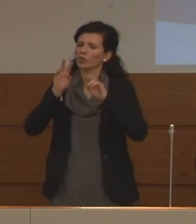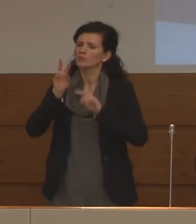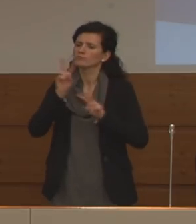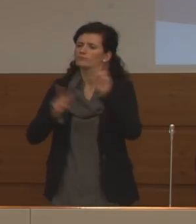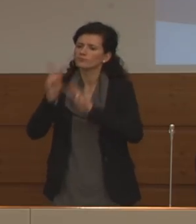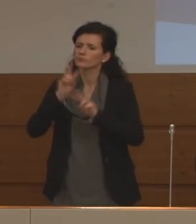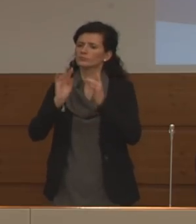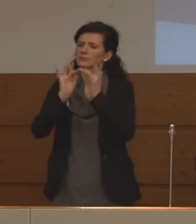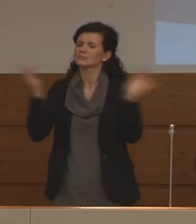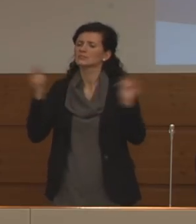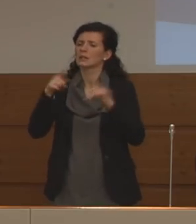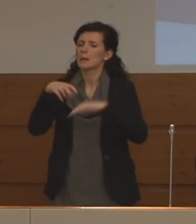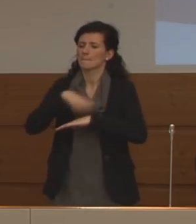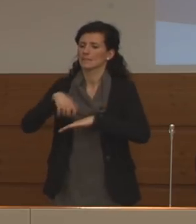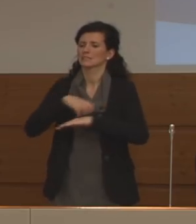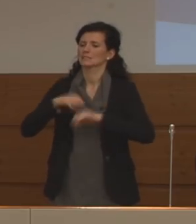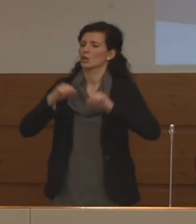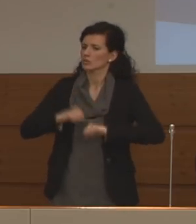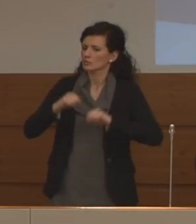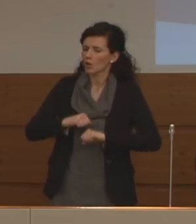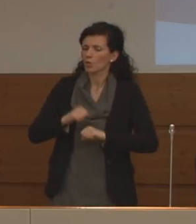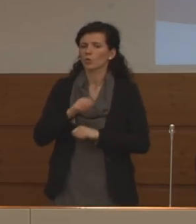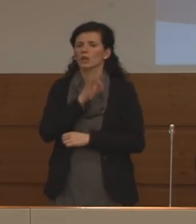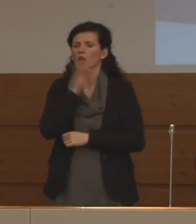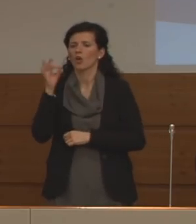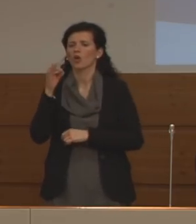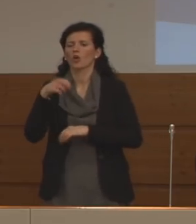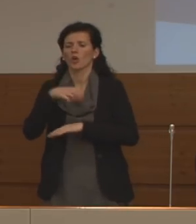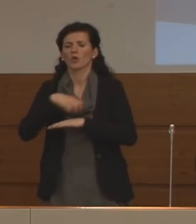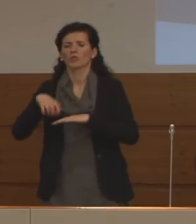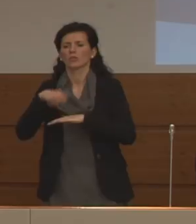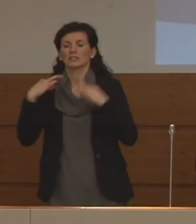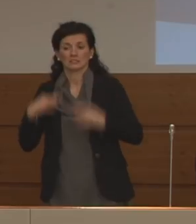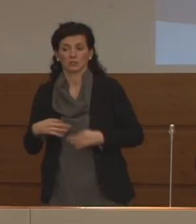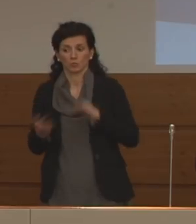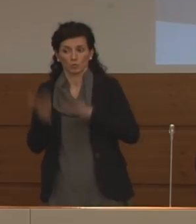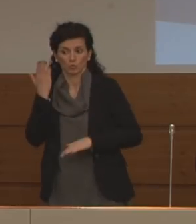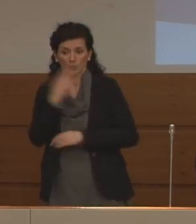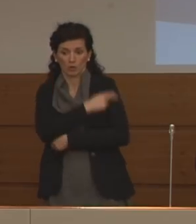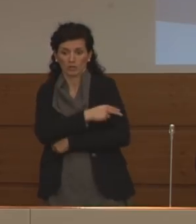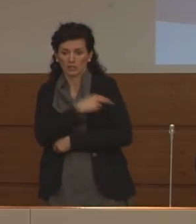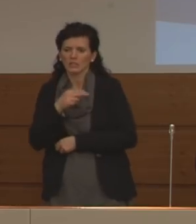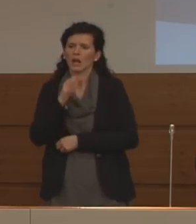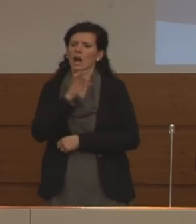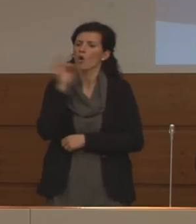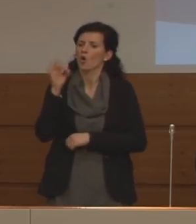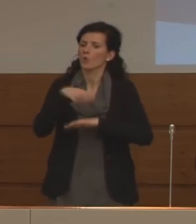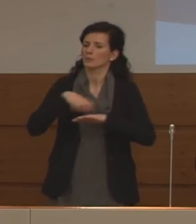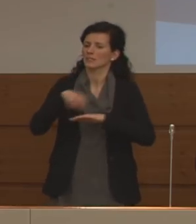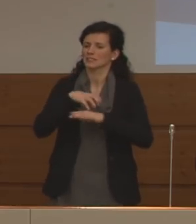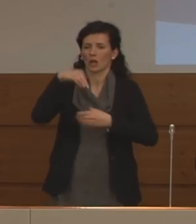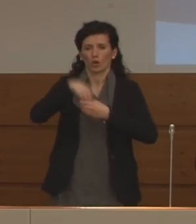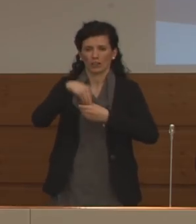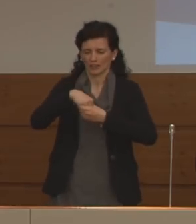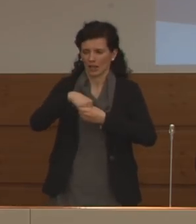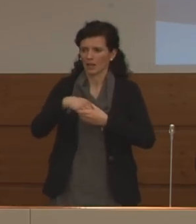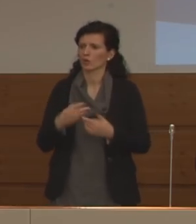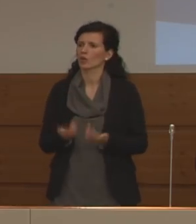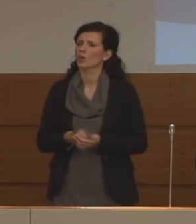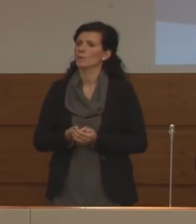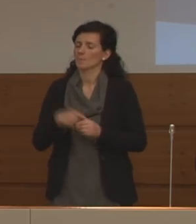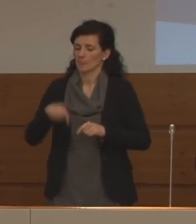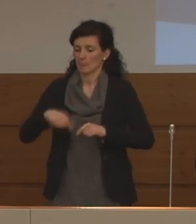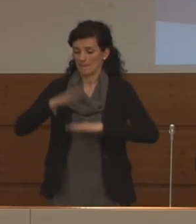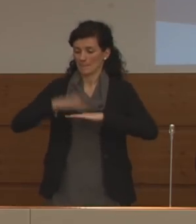piuttosto che del l'istituto superiore di sanità piuttosto che del ministero dell'interno questa mattina l'ordine nazionale